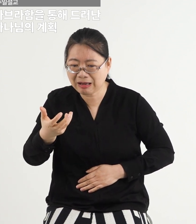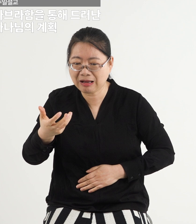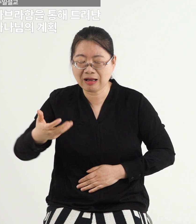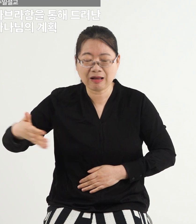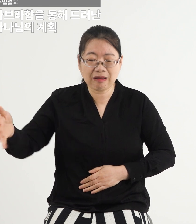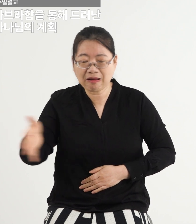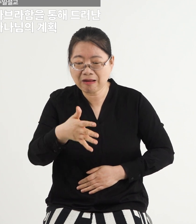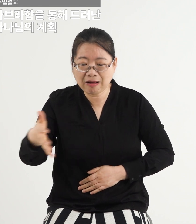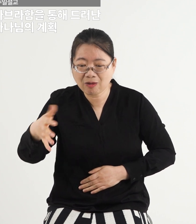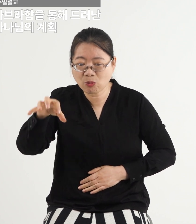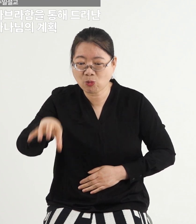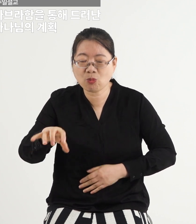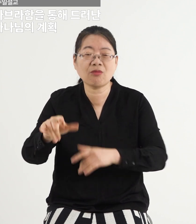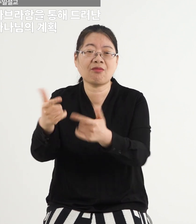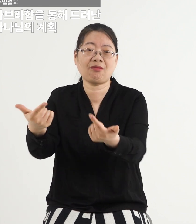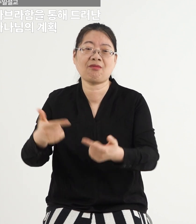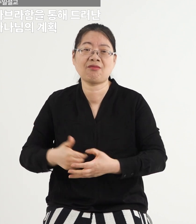아니더라고요.